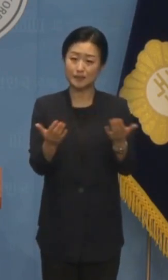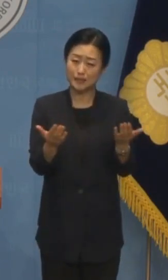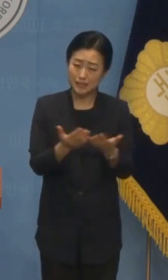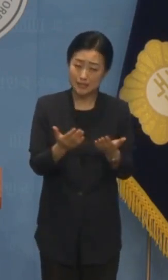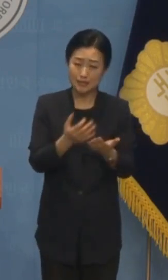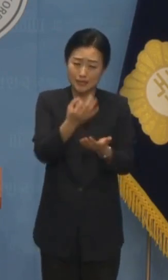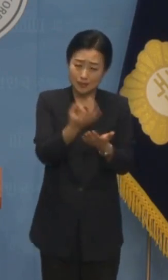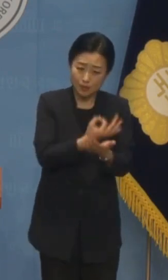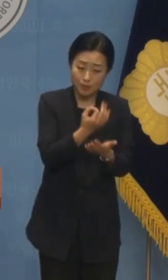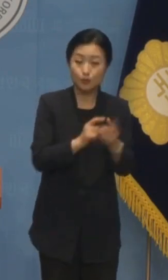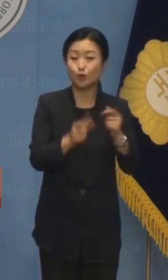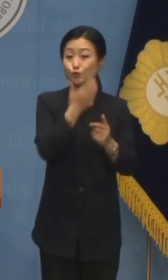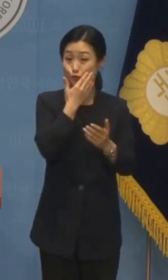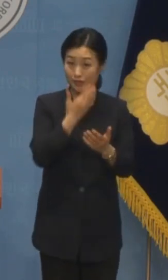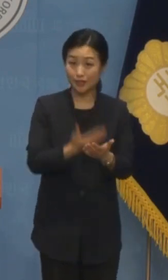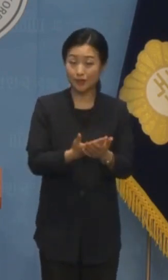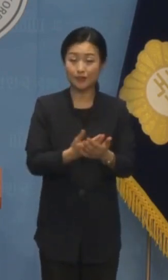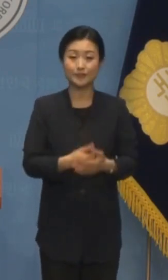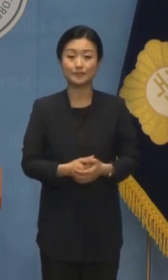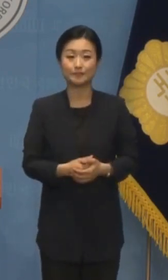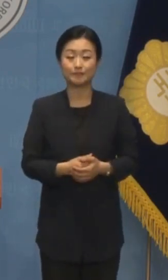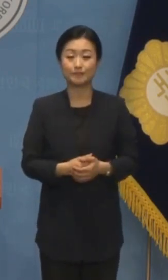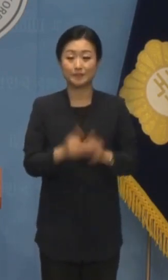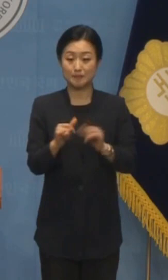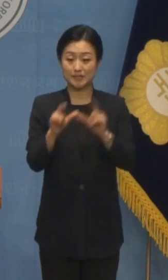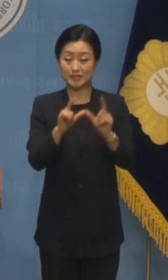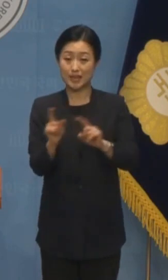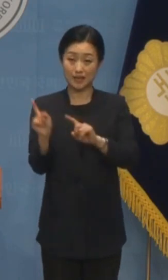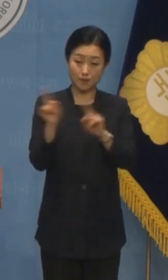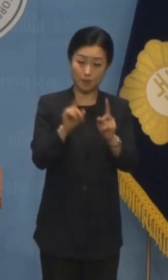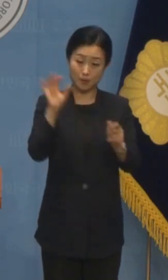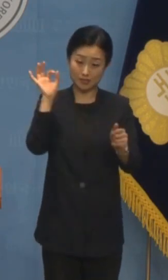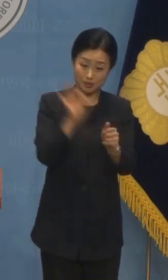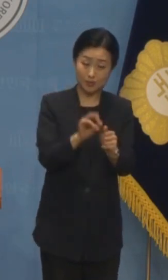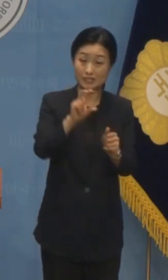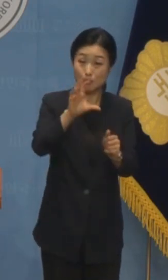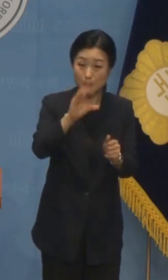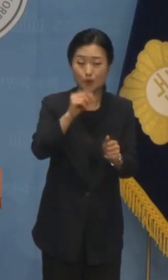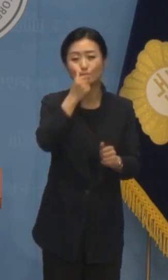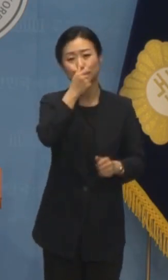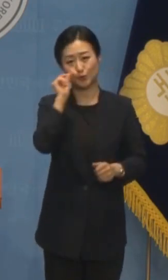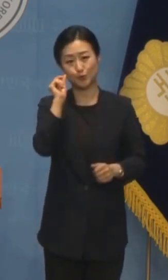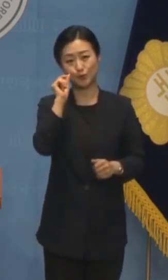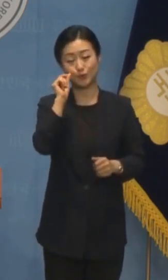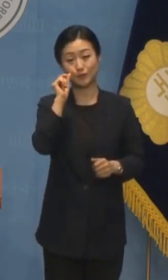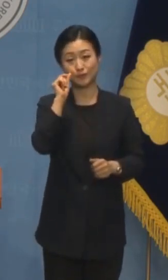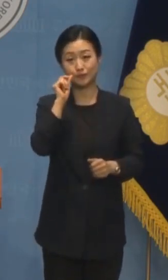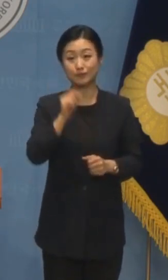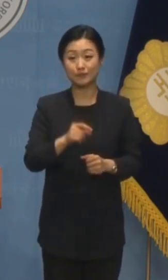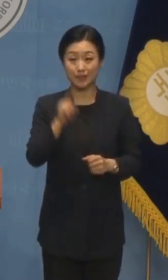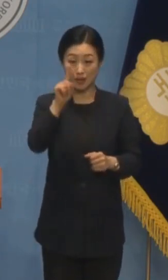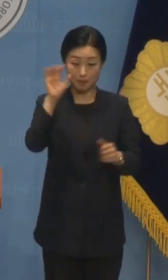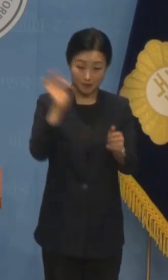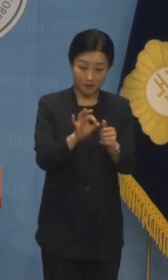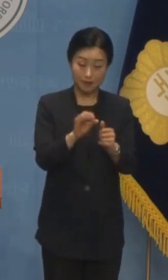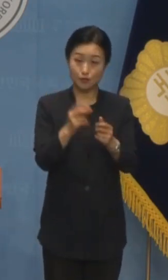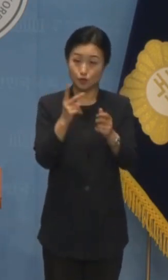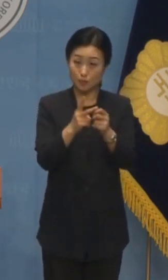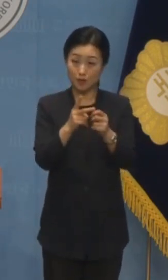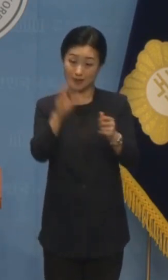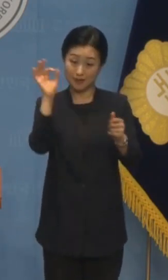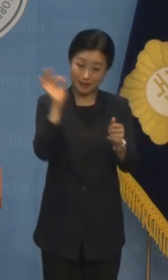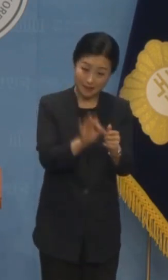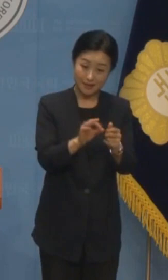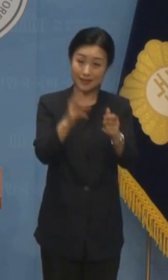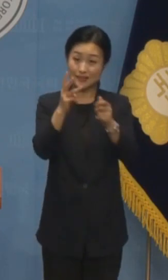개선할 대책이 필요합니다. 한 번의 민생회복 지원금으로 당연히 턱없이 부족하고요. 한 번으로 부족하면 두 번, 두 번으로